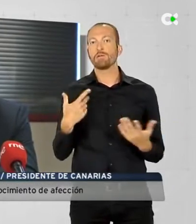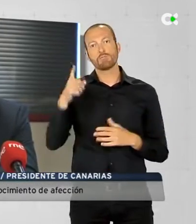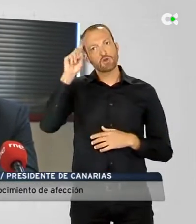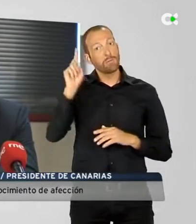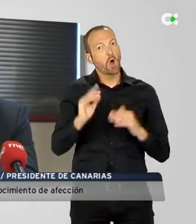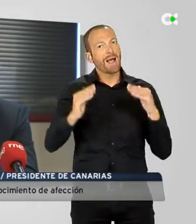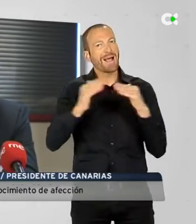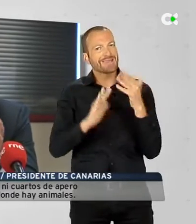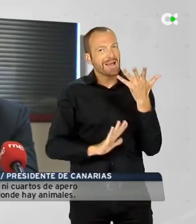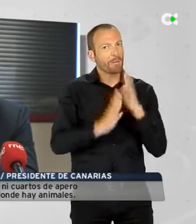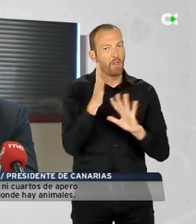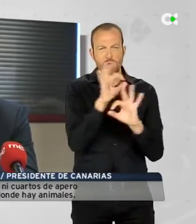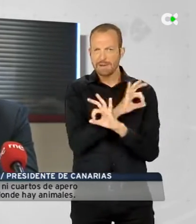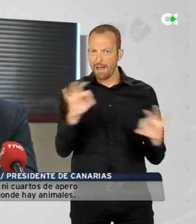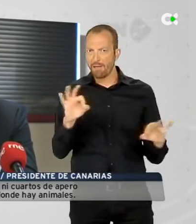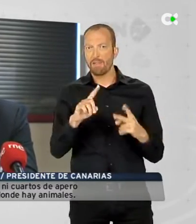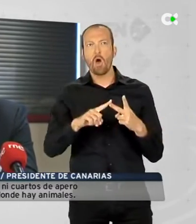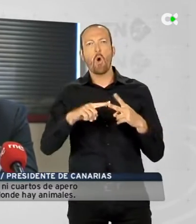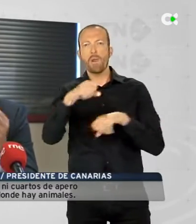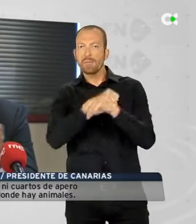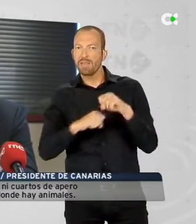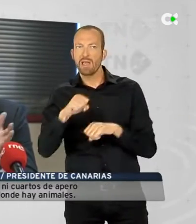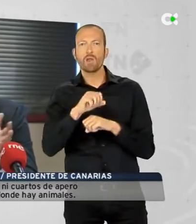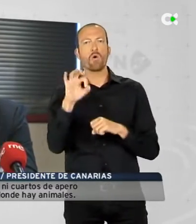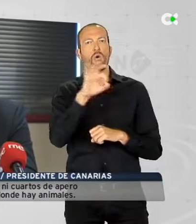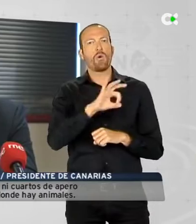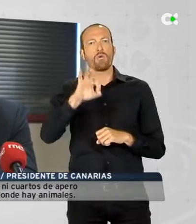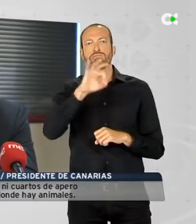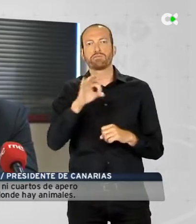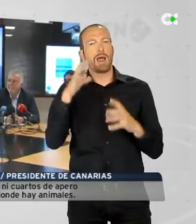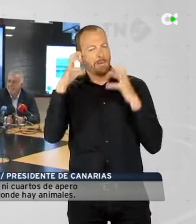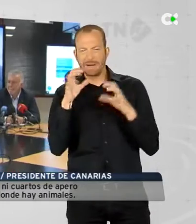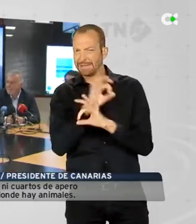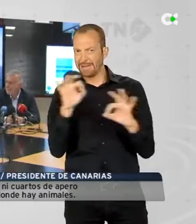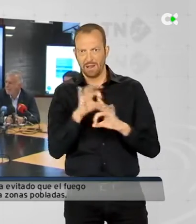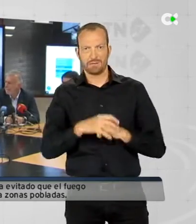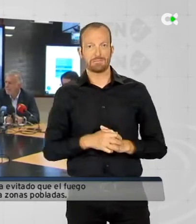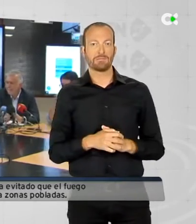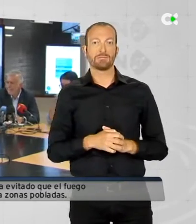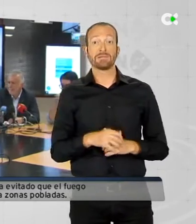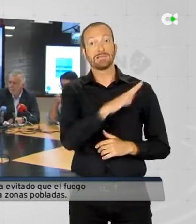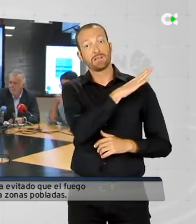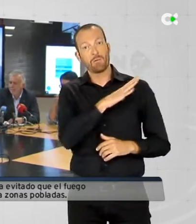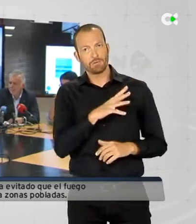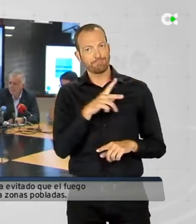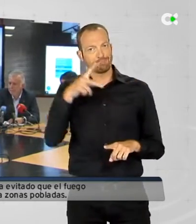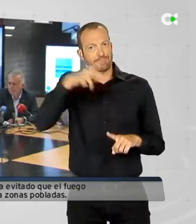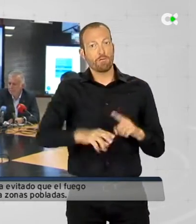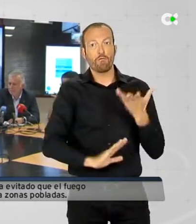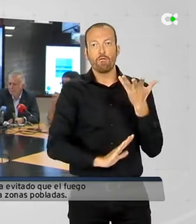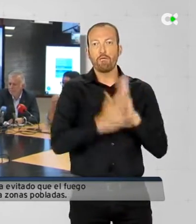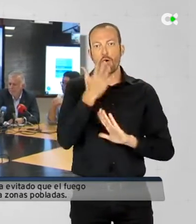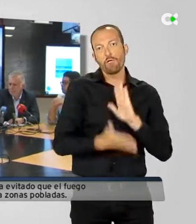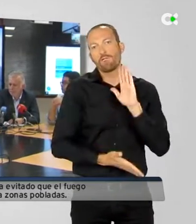de afección ni en viviendas, ni en cuartos de aperos, ni en lugares donde hay animales. De momento se ha logrado evitar que el fuego